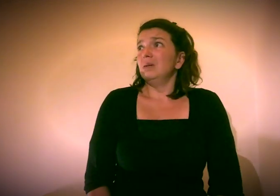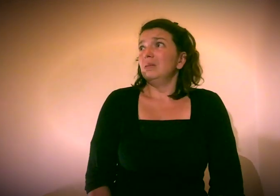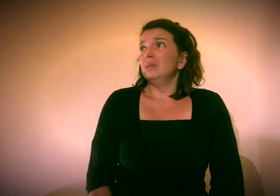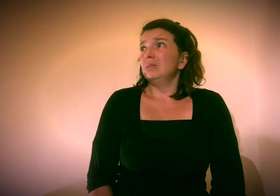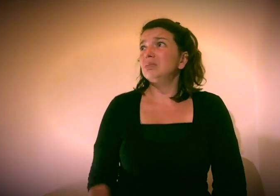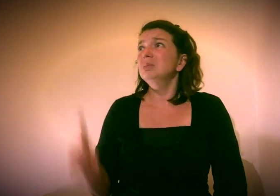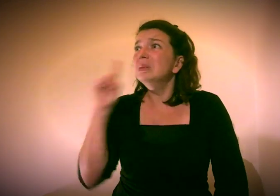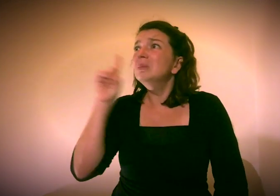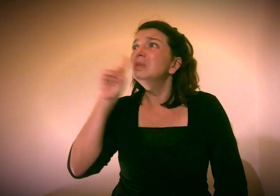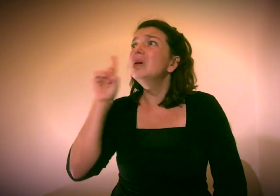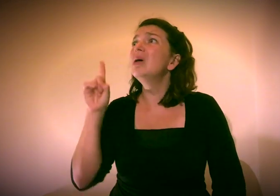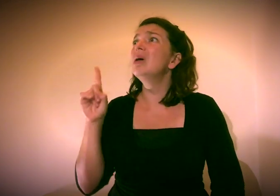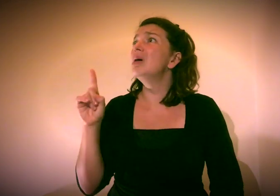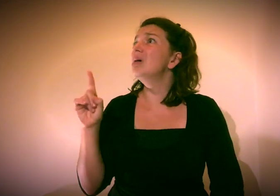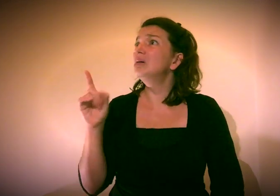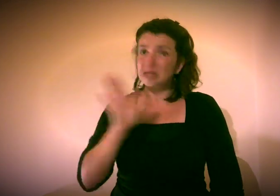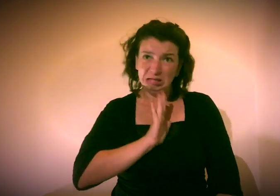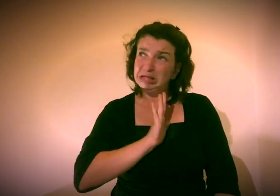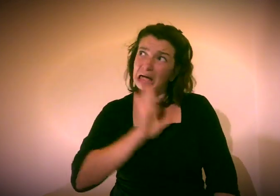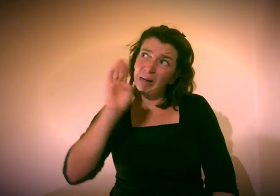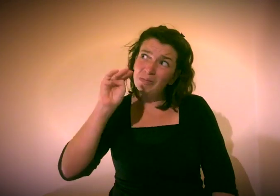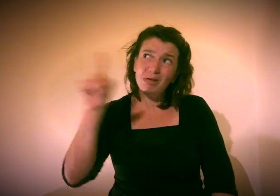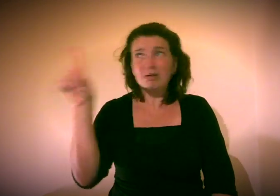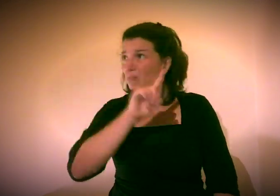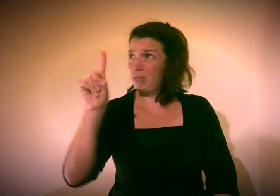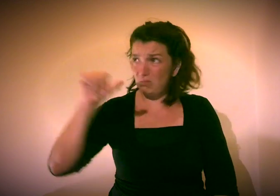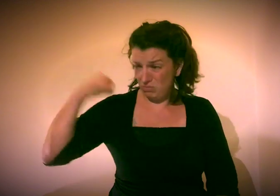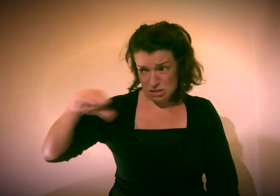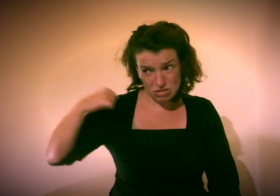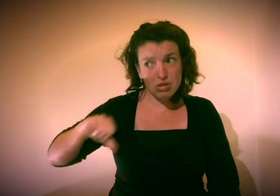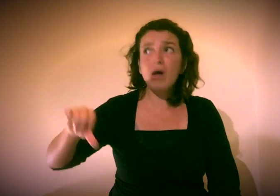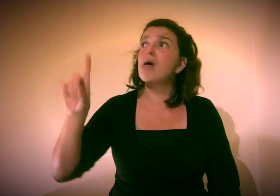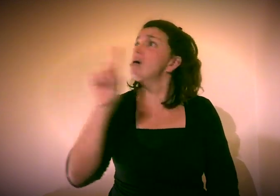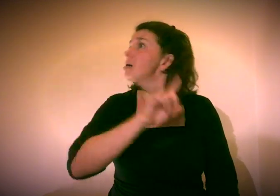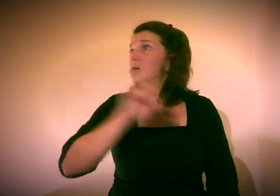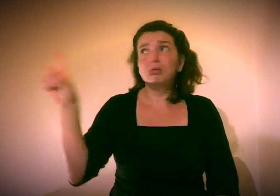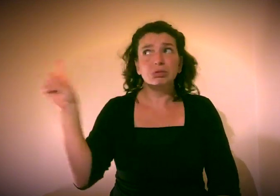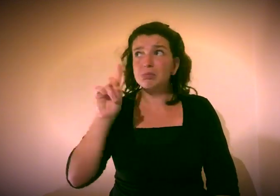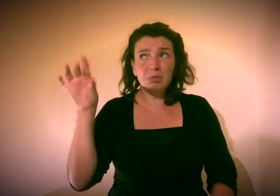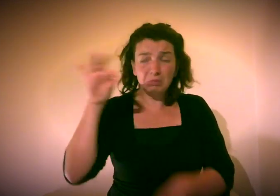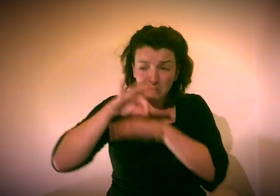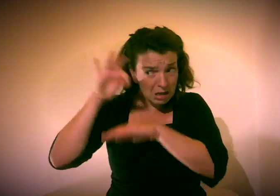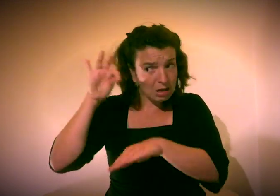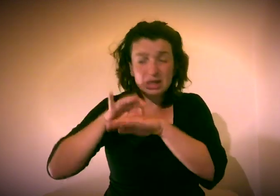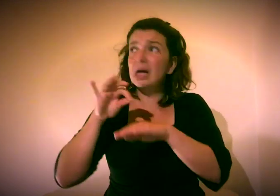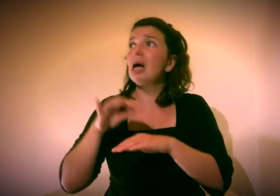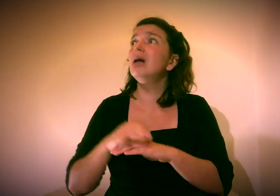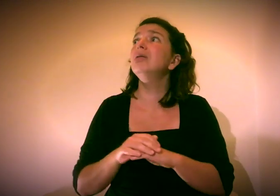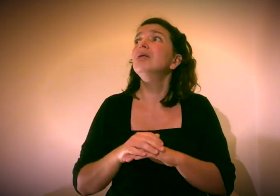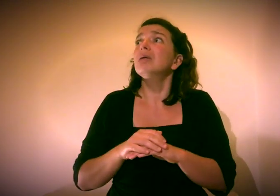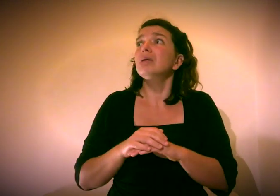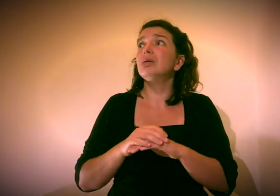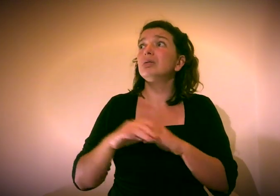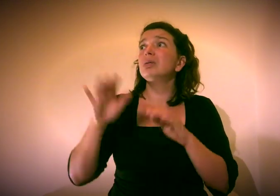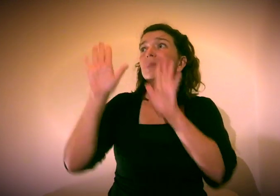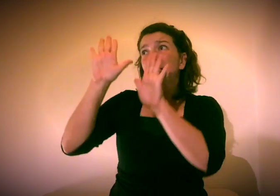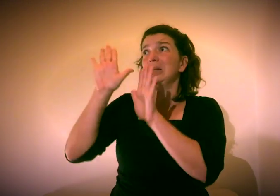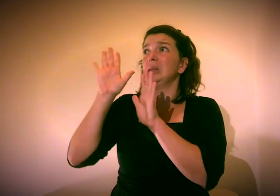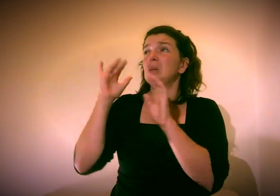« Mais, maman, il n'est pas malade, ni méchant, » protesta Charlotte. « Je reste juste